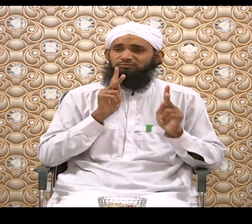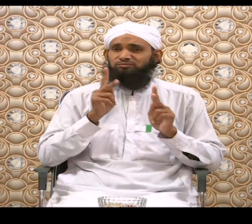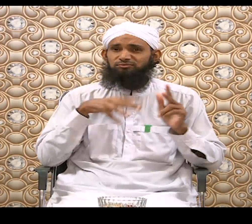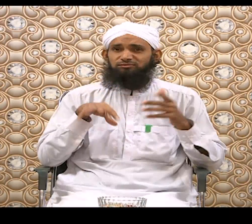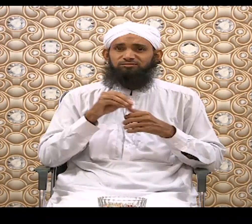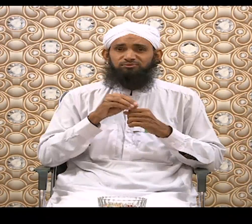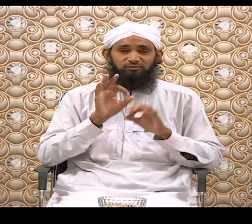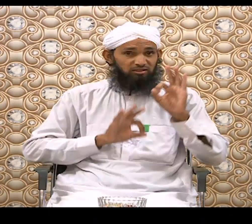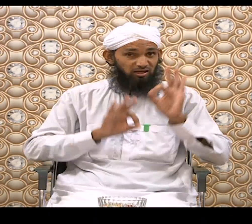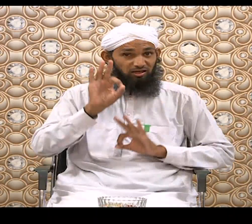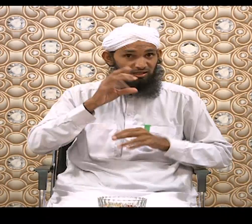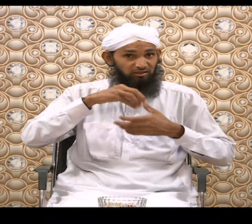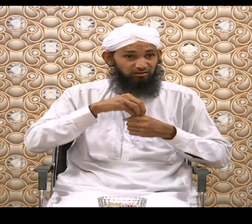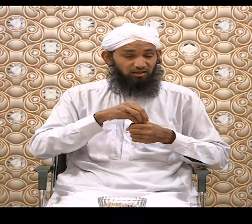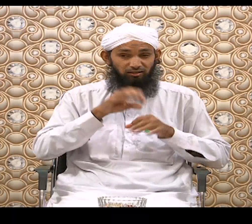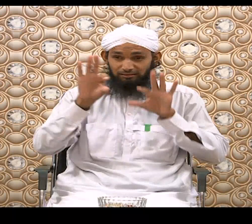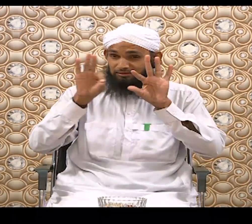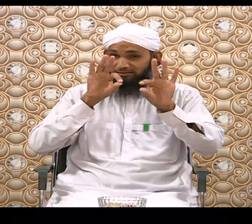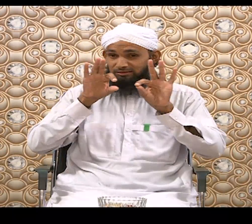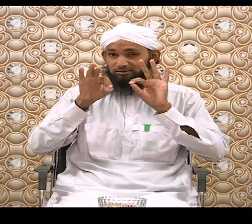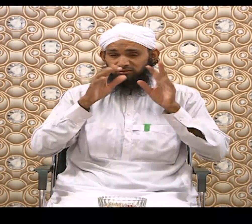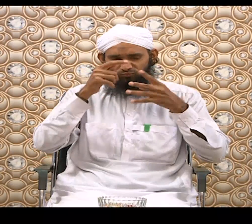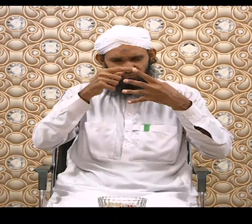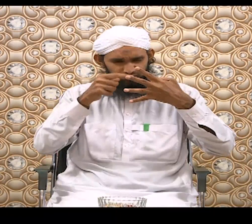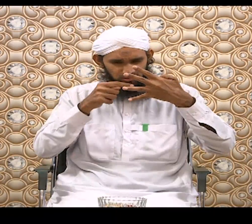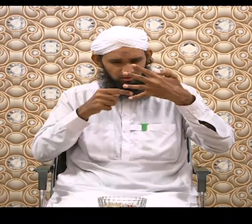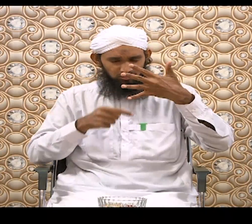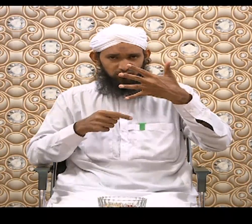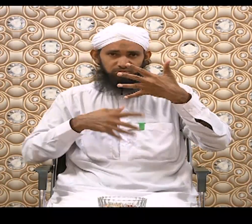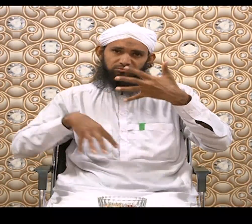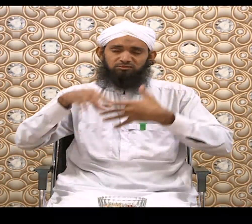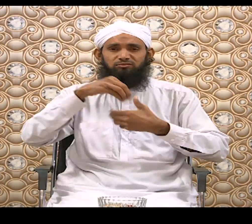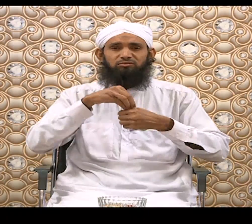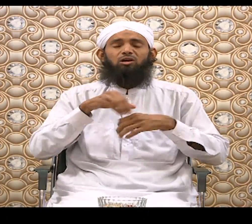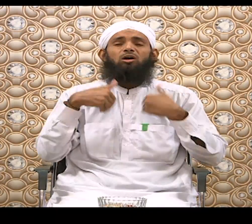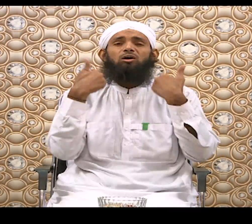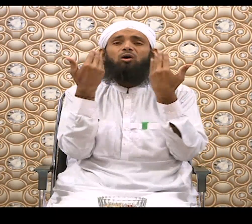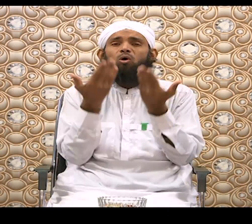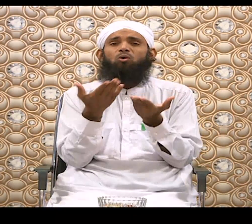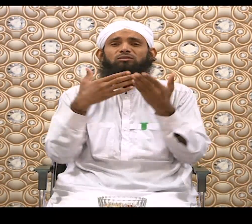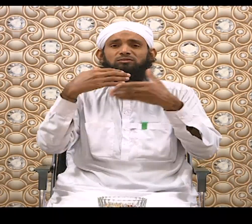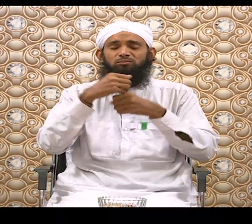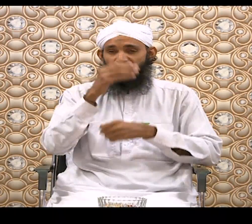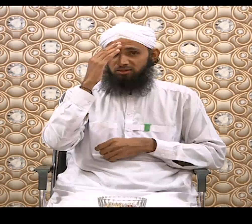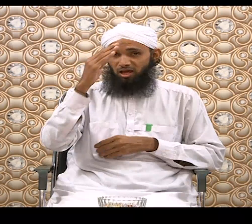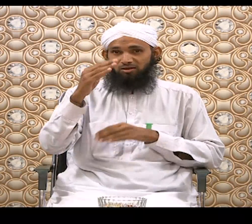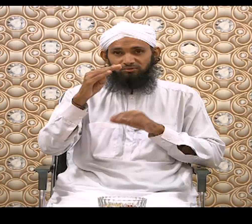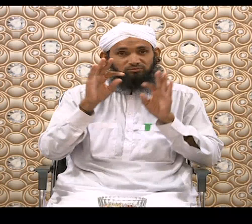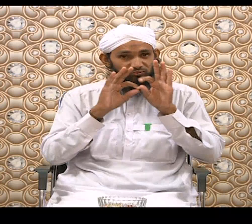آگائی حاصل کرنے کے لیے جن کی ضرورت پڑتی ہے یہاں تک کہ جب تم علم حاصل کر کے جاؤ تو